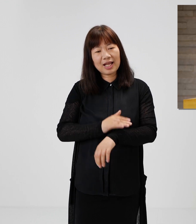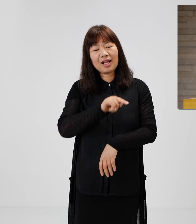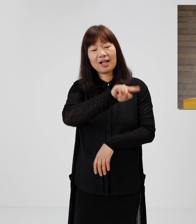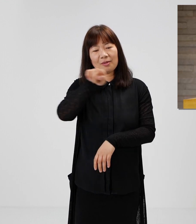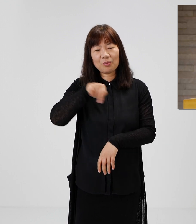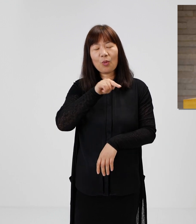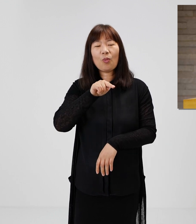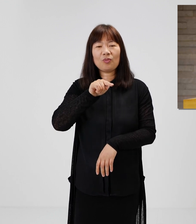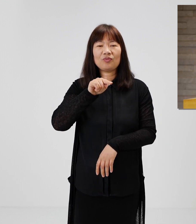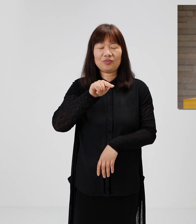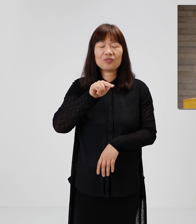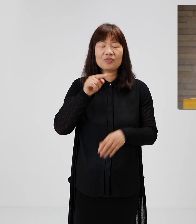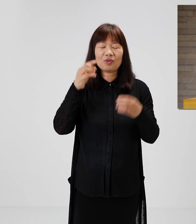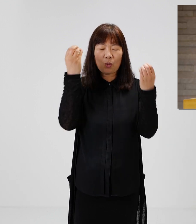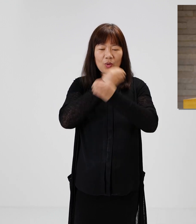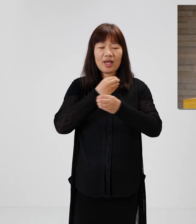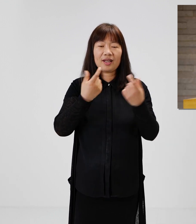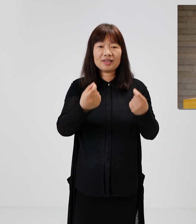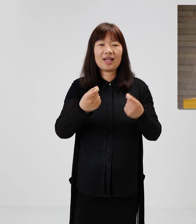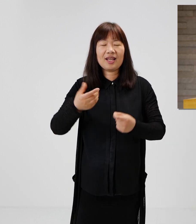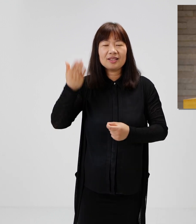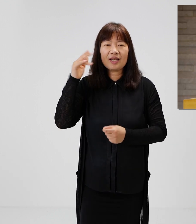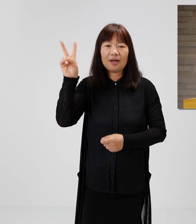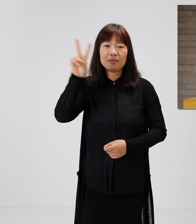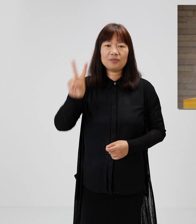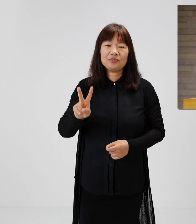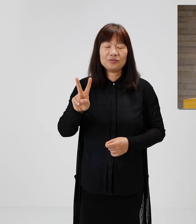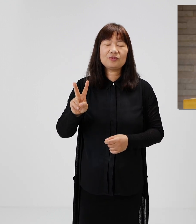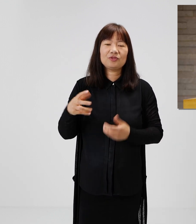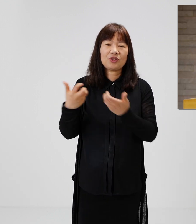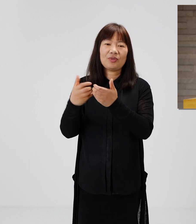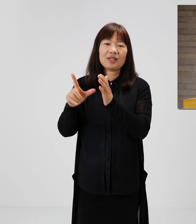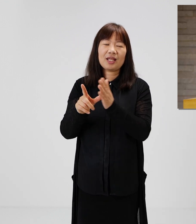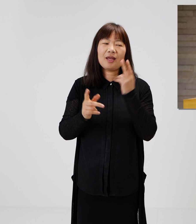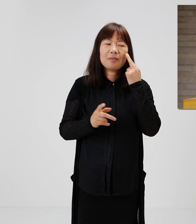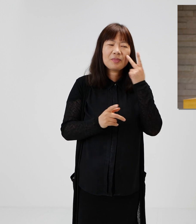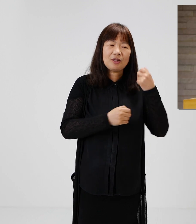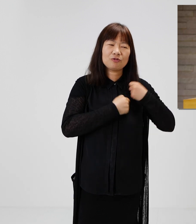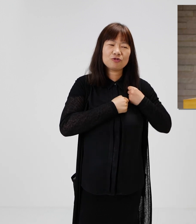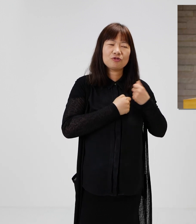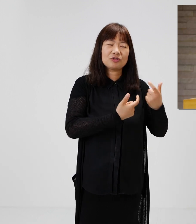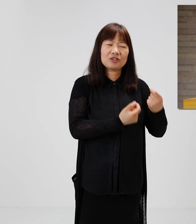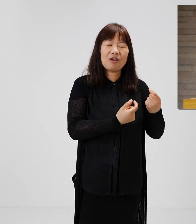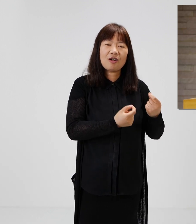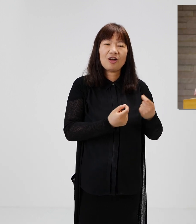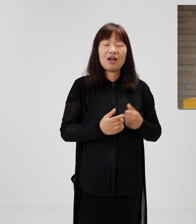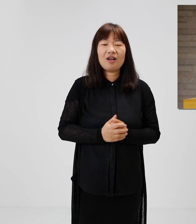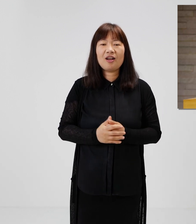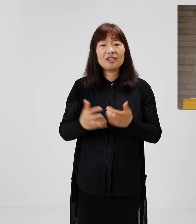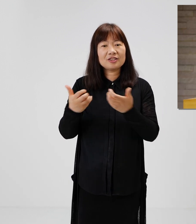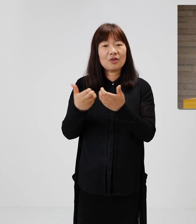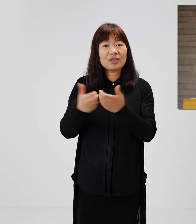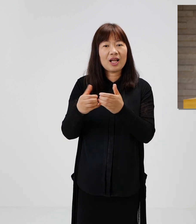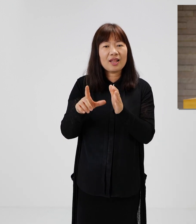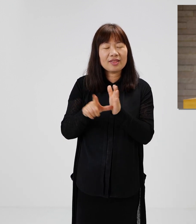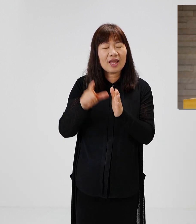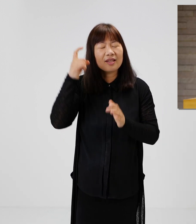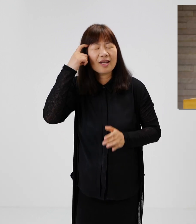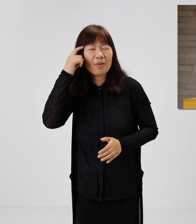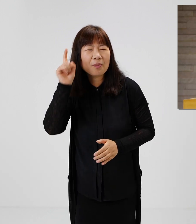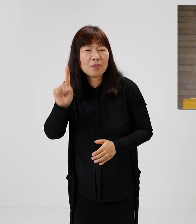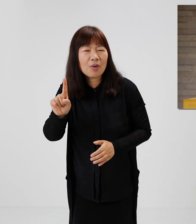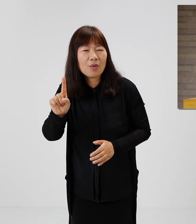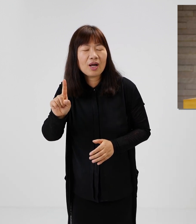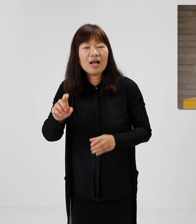거죠. 옛날에 그 월남전 때 미군처럼, 미군은 전쟁의 개념이 그 당시까지만 해도